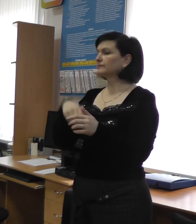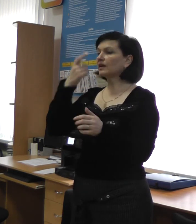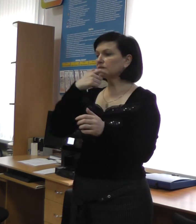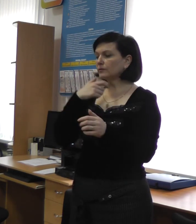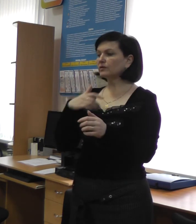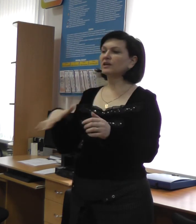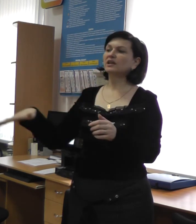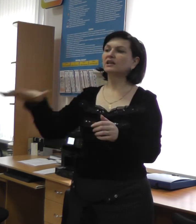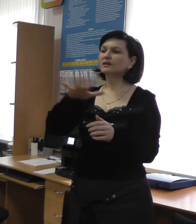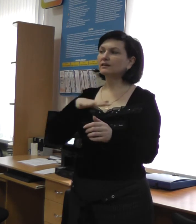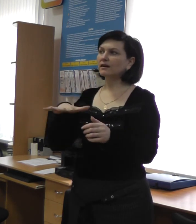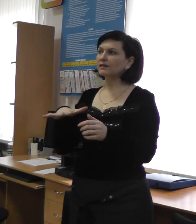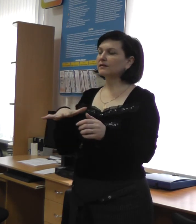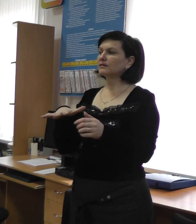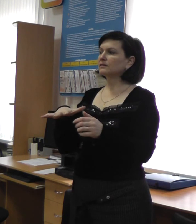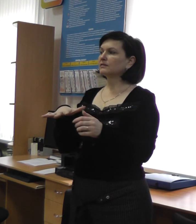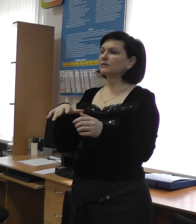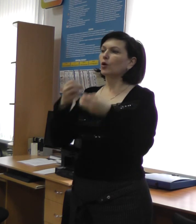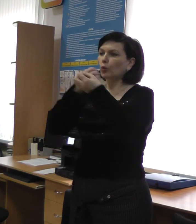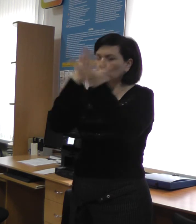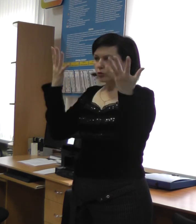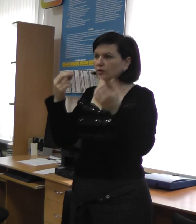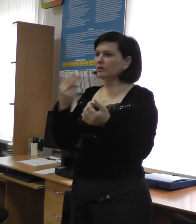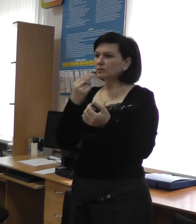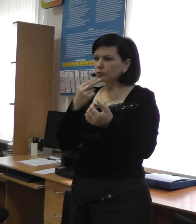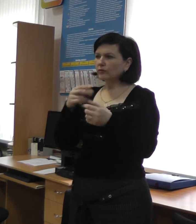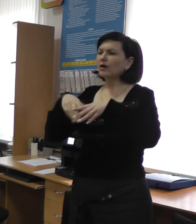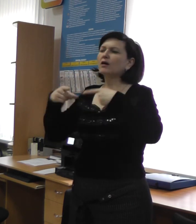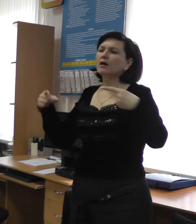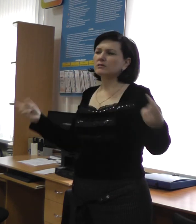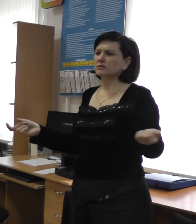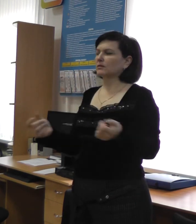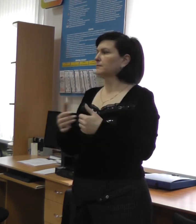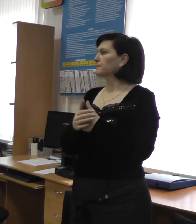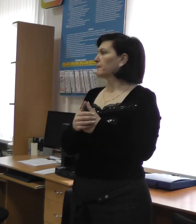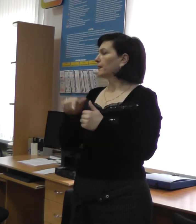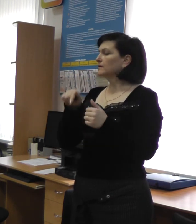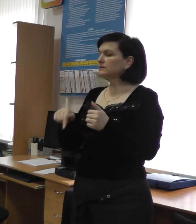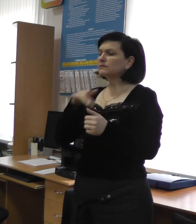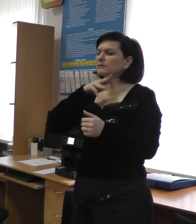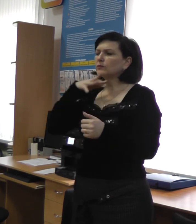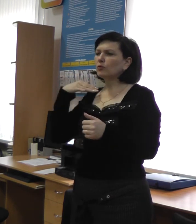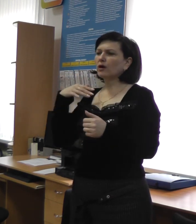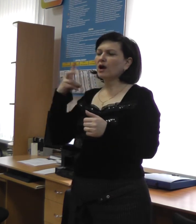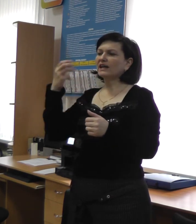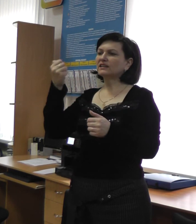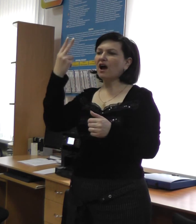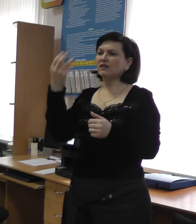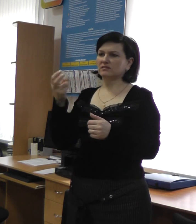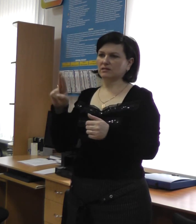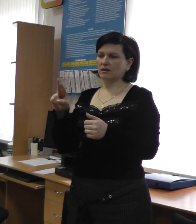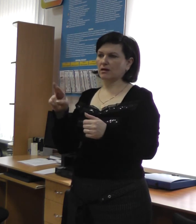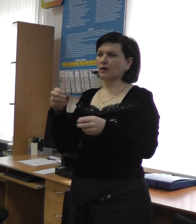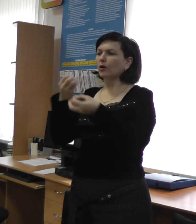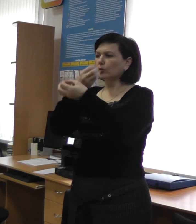Ставрополье – край контрастов, самобытных культур, языков и традиций. Здесь множество национальных культурных